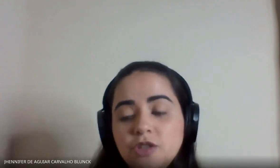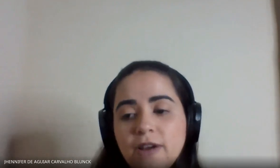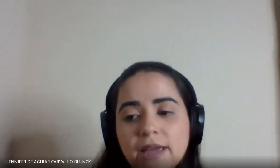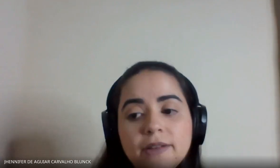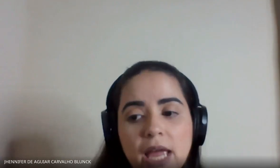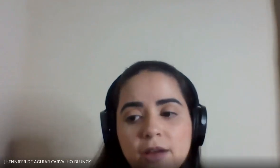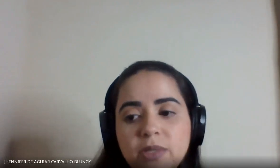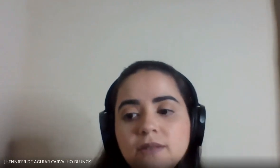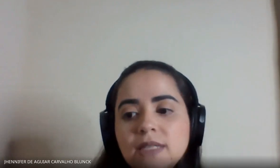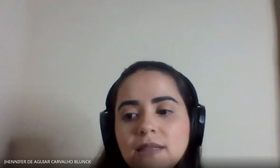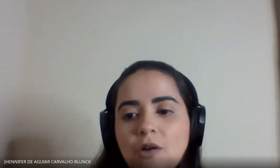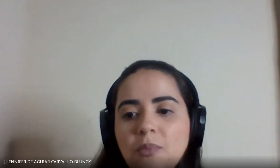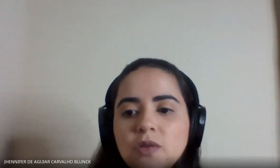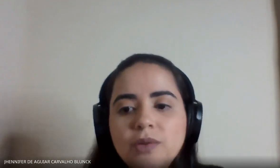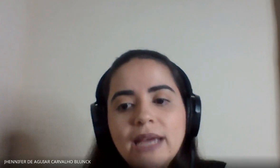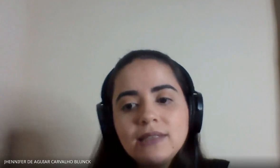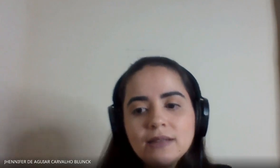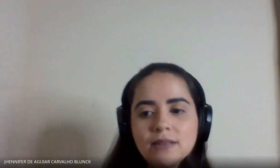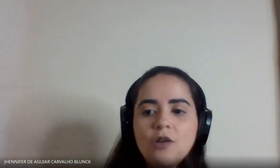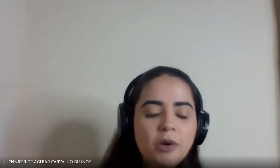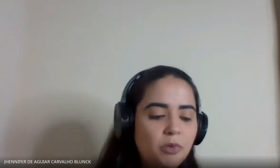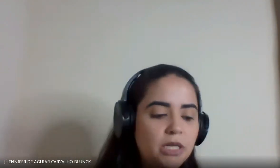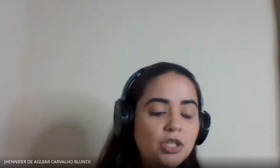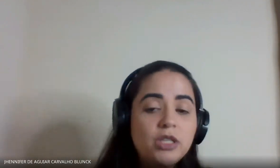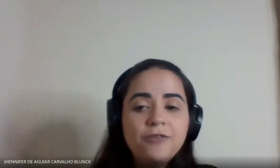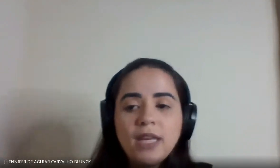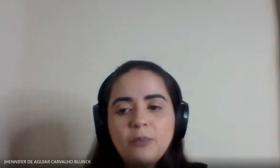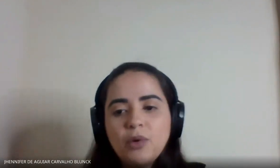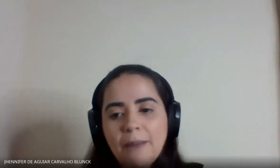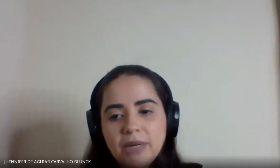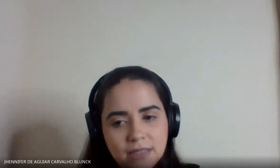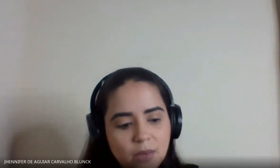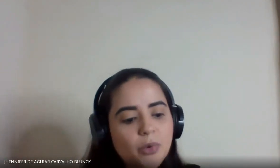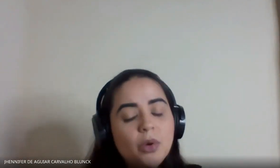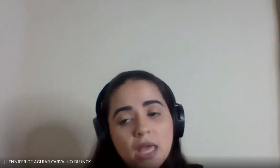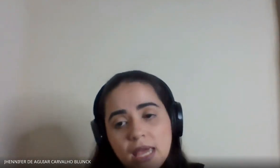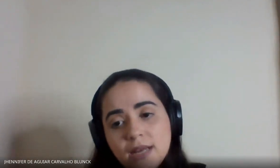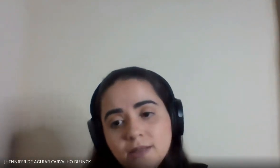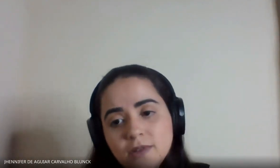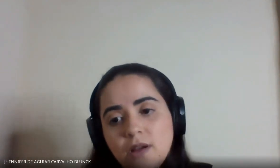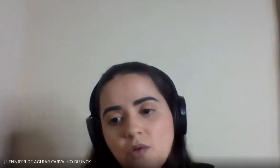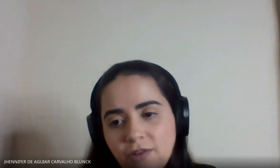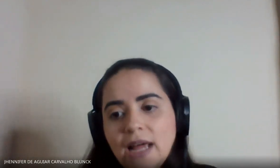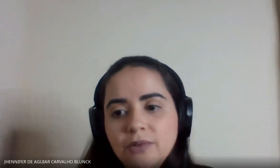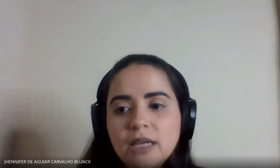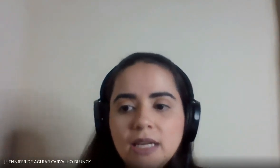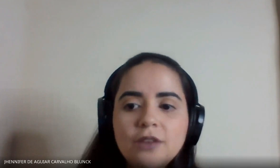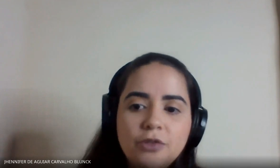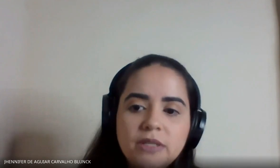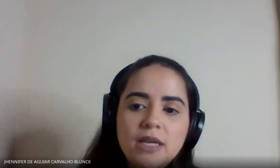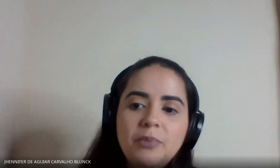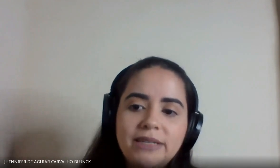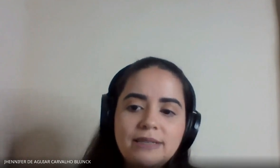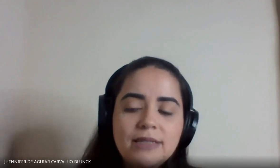Então, eu preciso sentar com o pessoal da extensão para poder a gente definir, porque a princípio eles falaram que queria